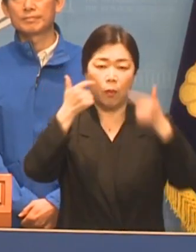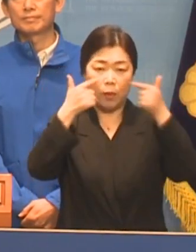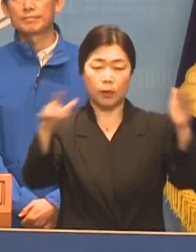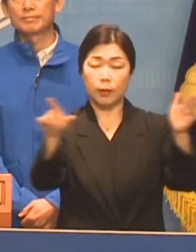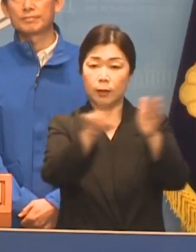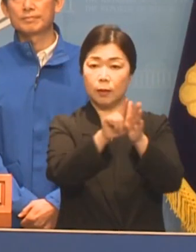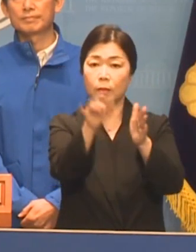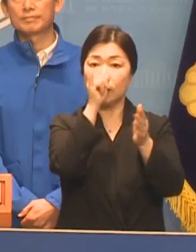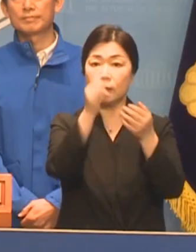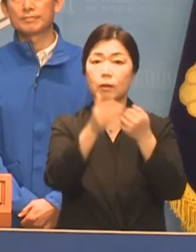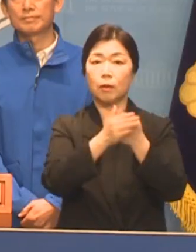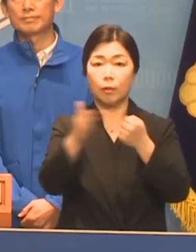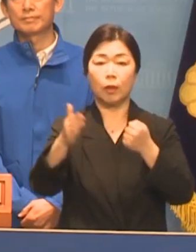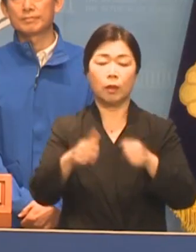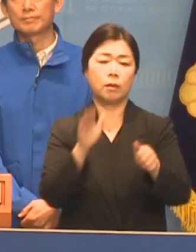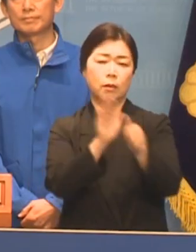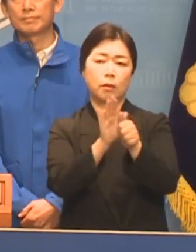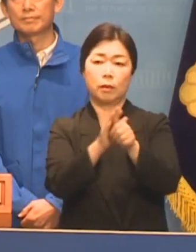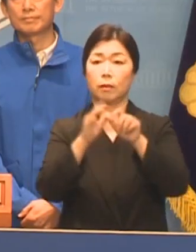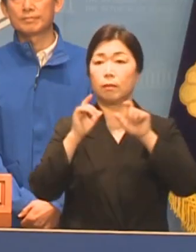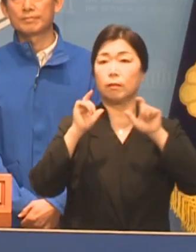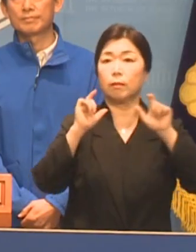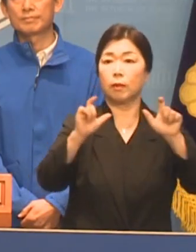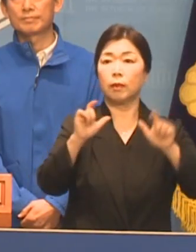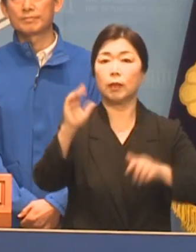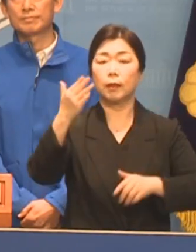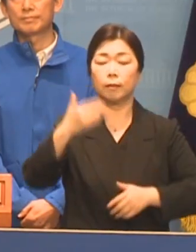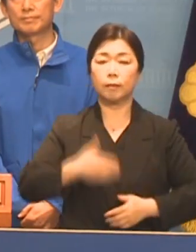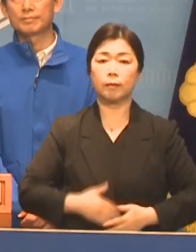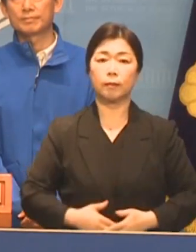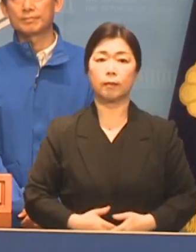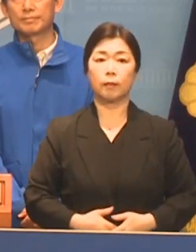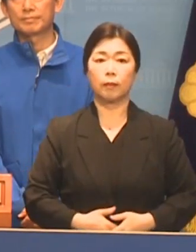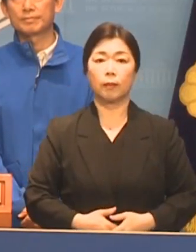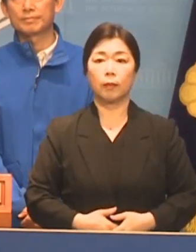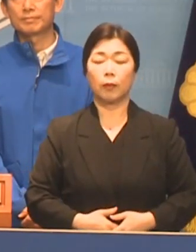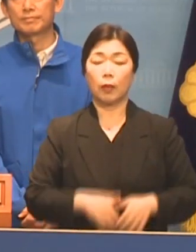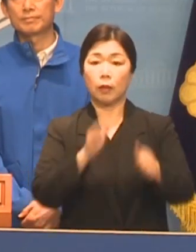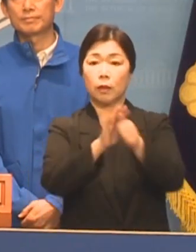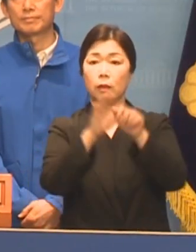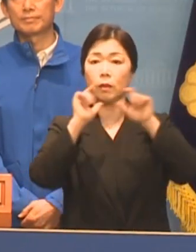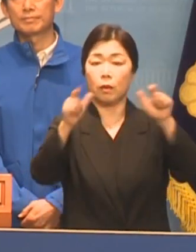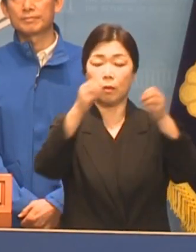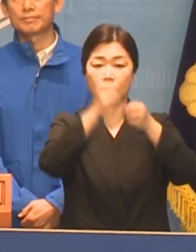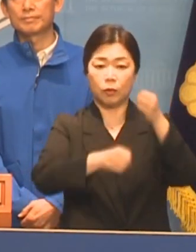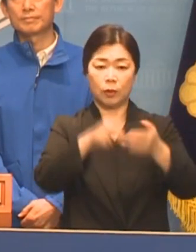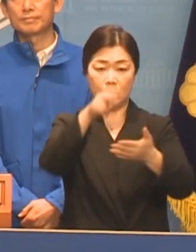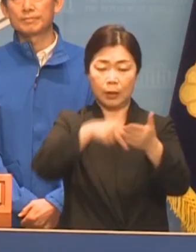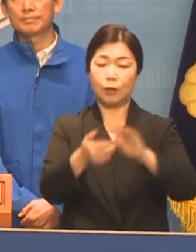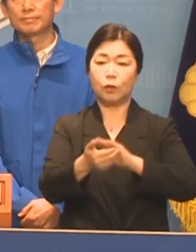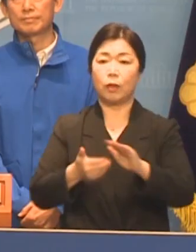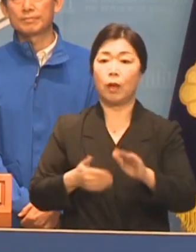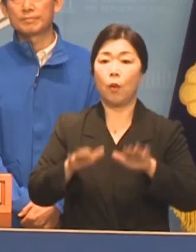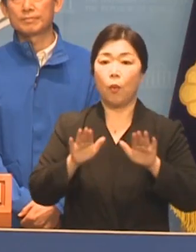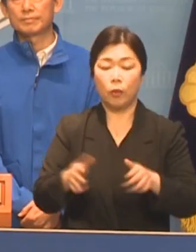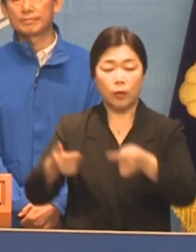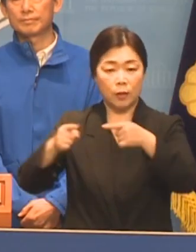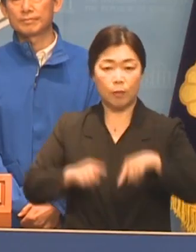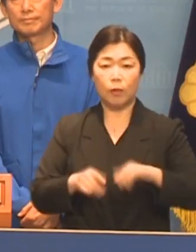확고한 신념이 있기에 지지에 이르게 되었습니다. 지지 선언문 낭독에 앞서